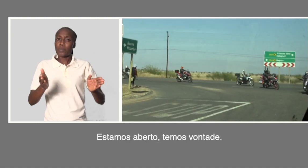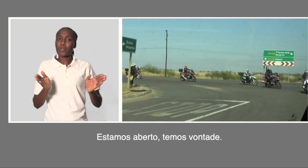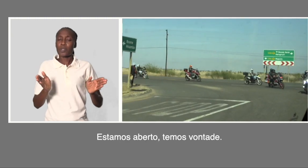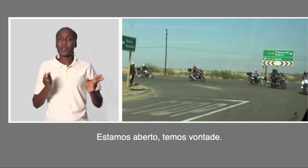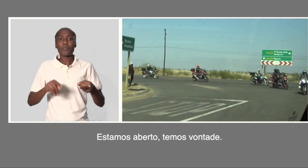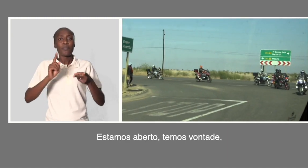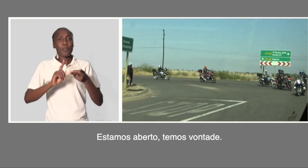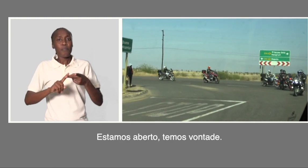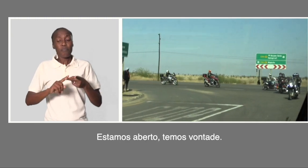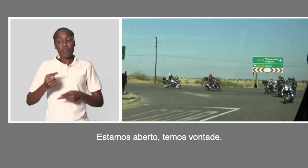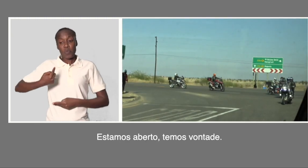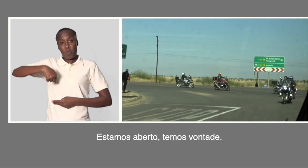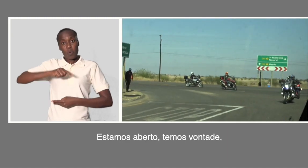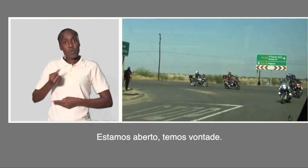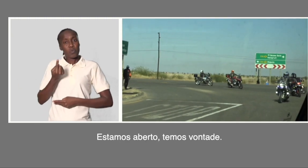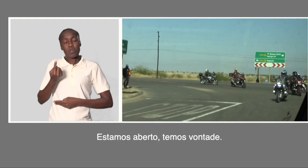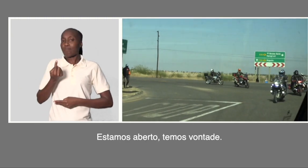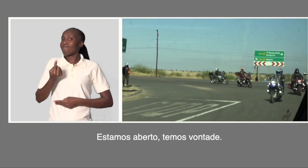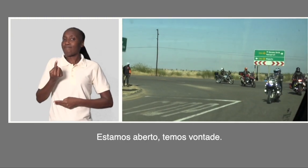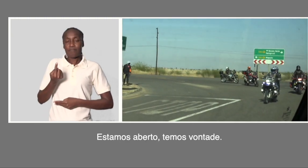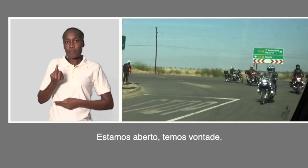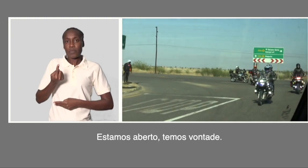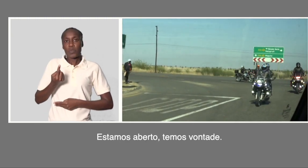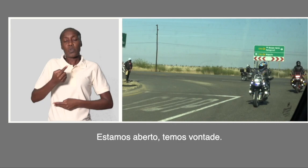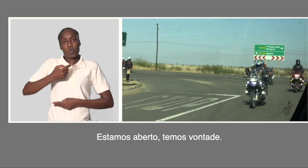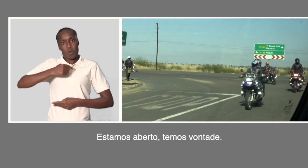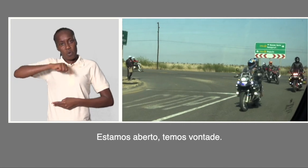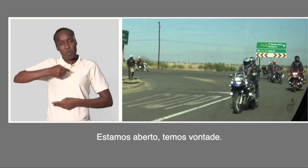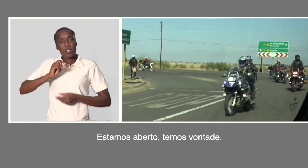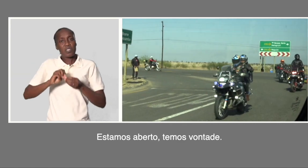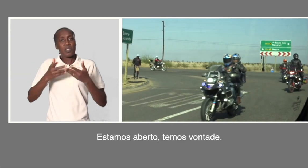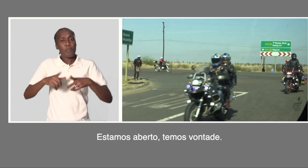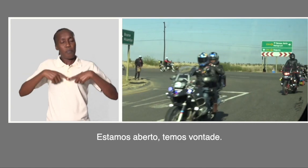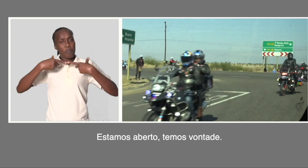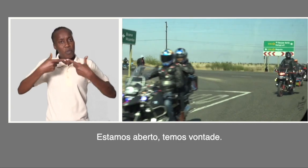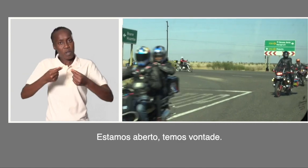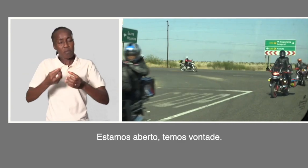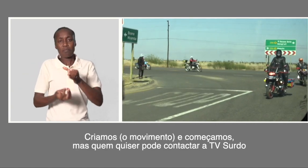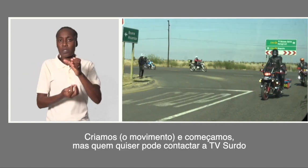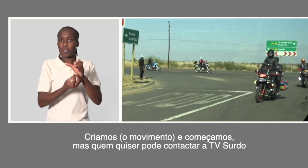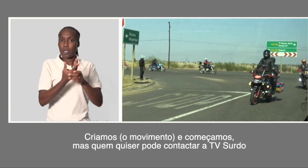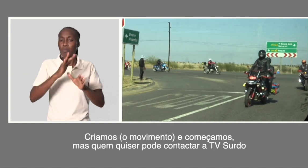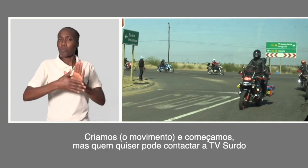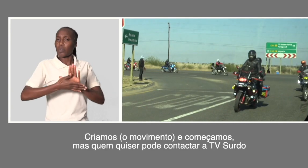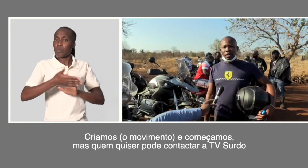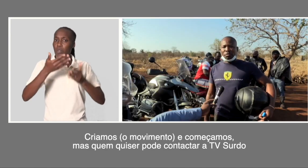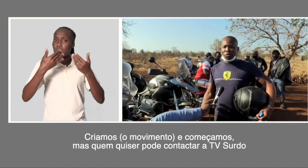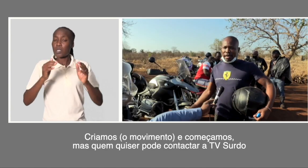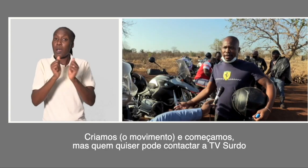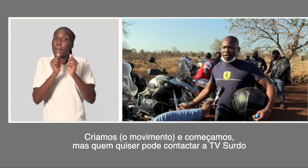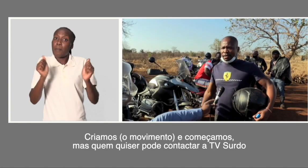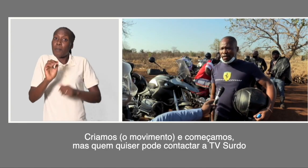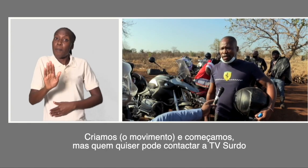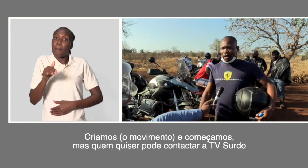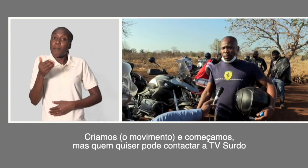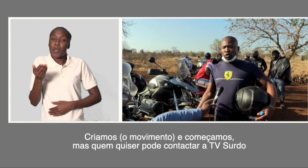estamos abertos e isso não é só a nossa causa. Nós realmente é vontade, criamos, iniciamos, mas se aquele que